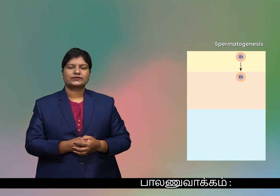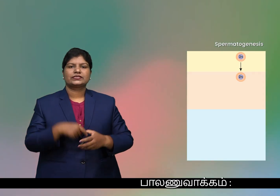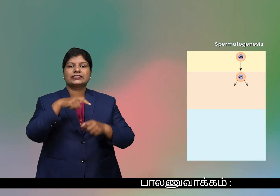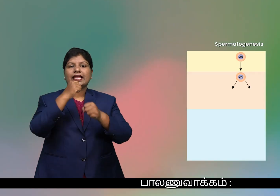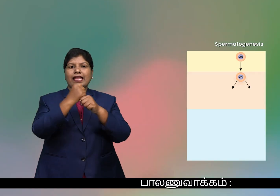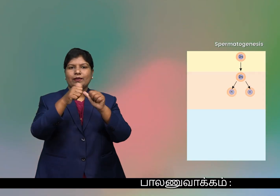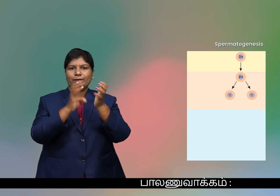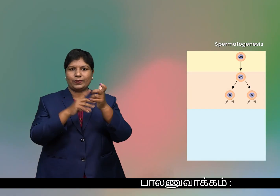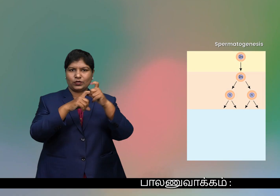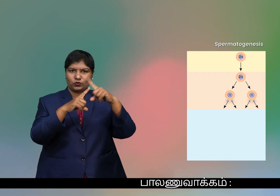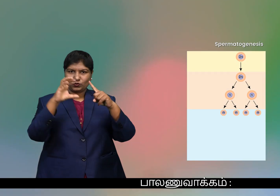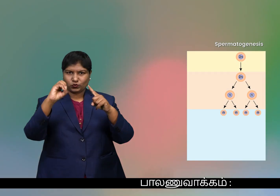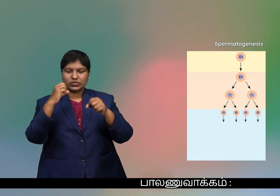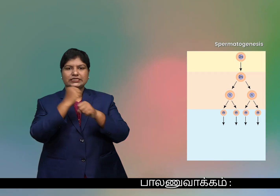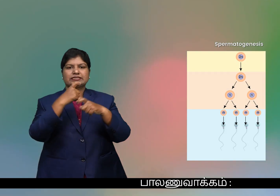பாலணுவாக்கம்.